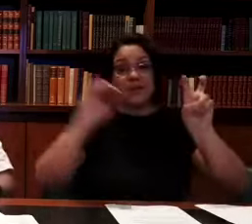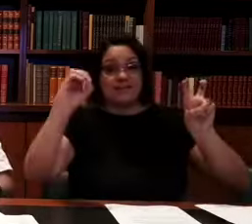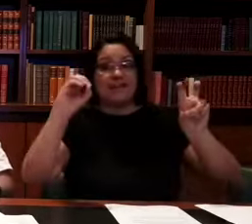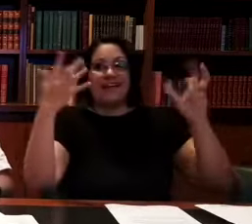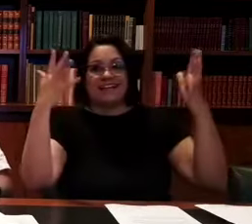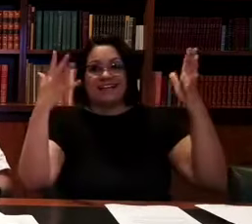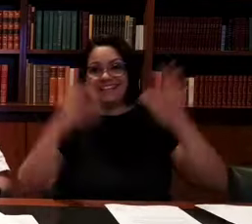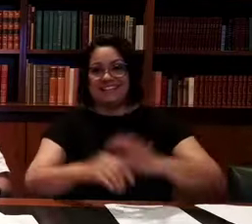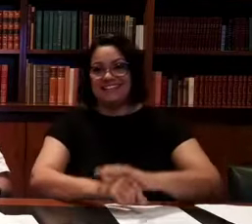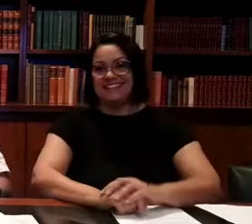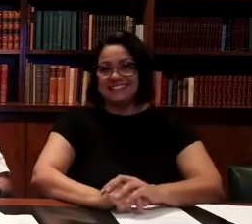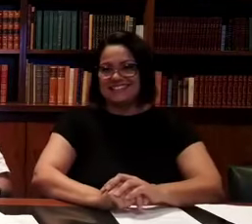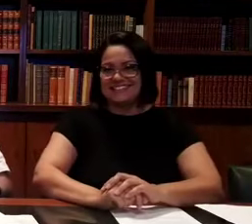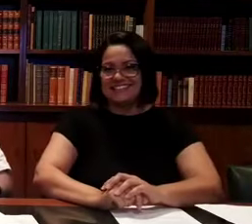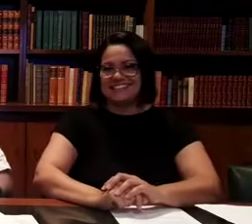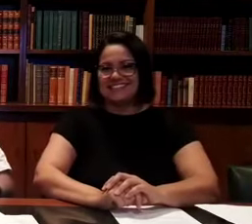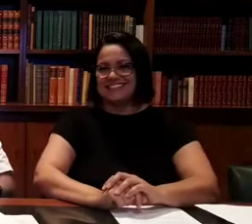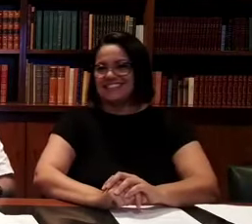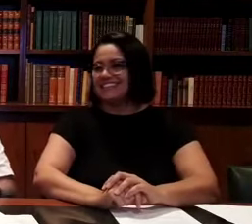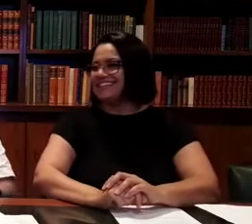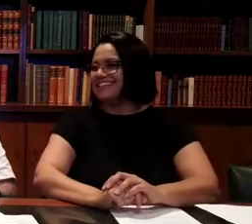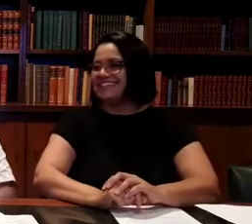devolveu de morango impacto da